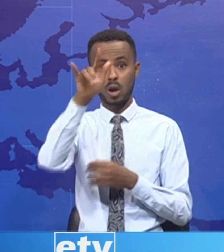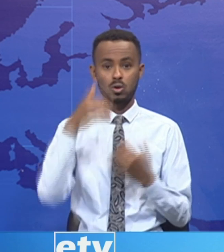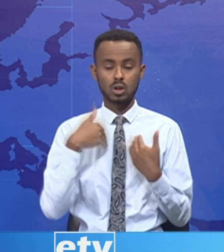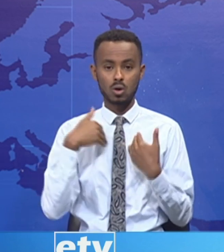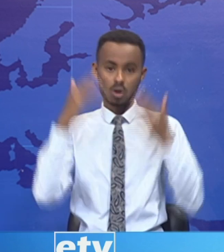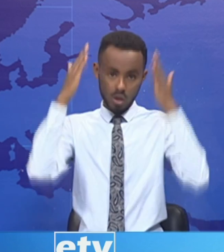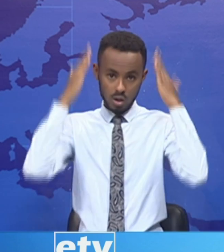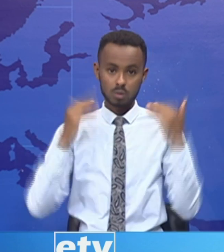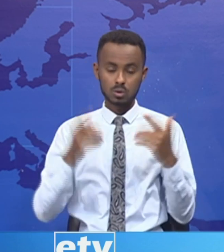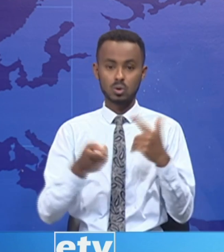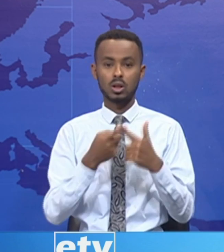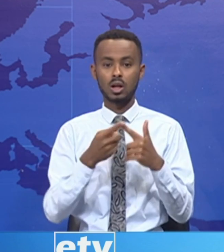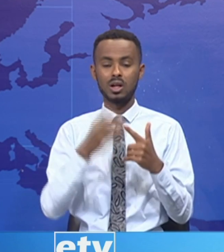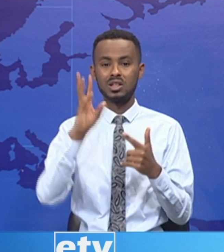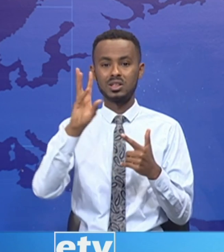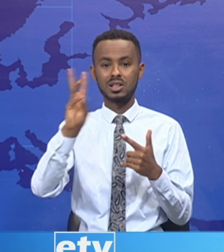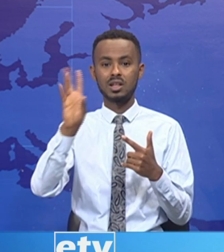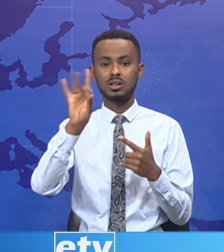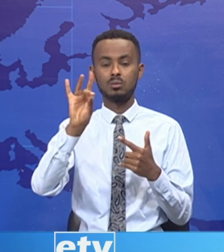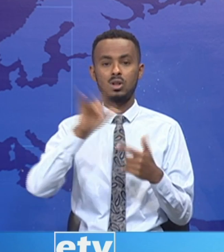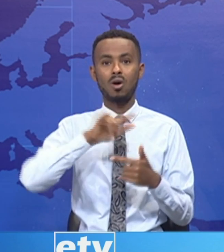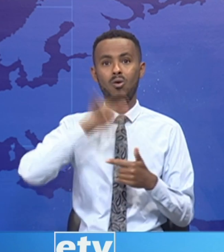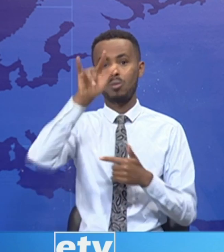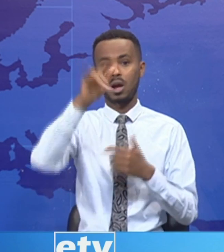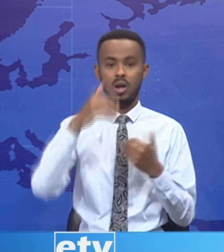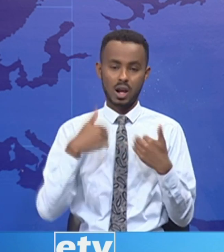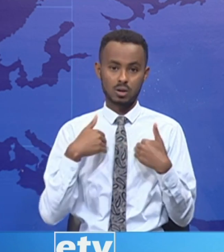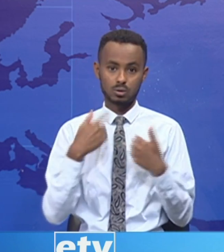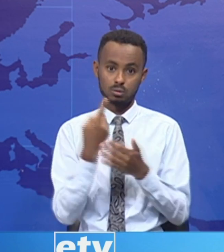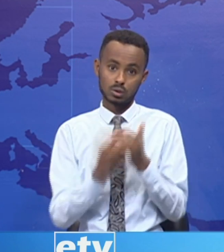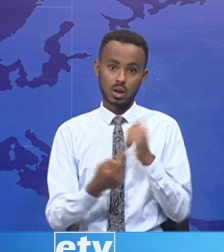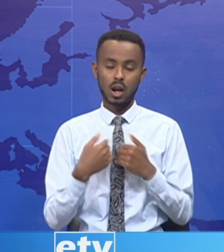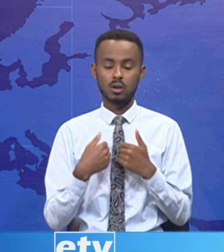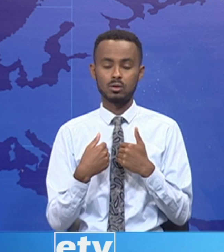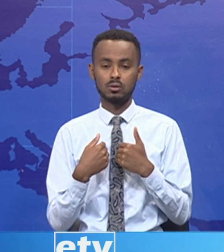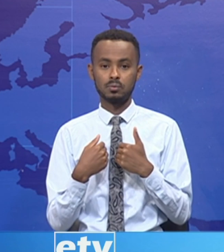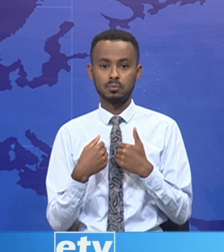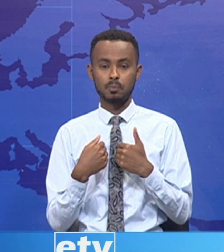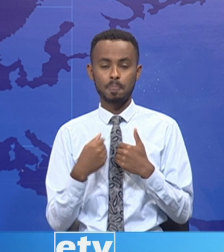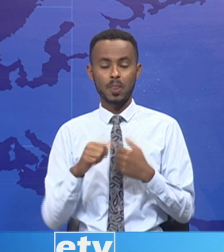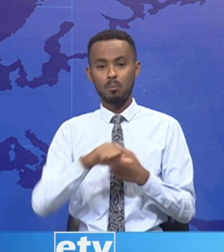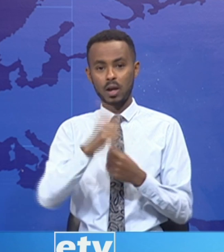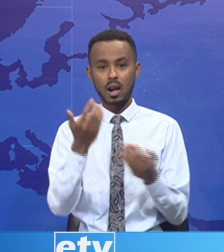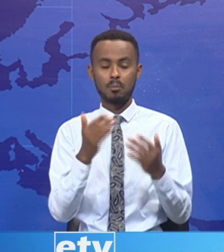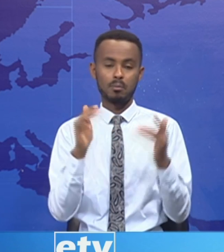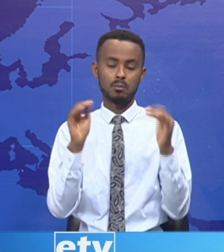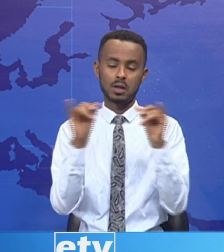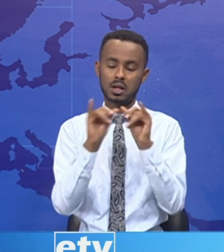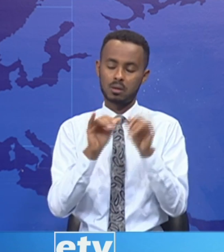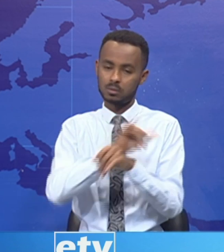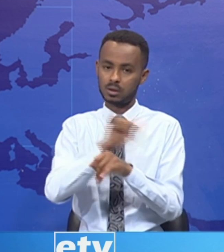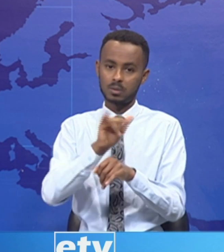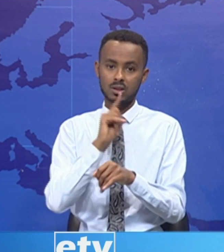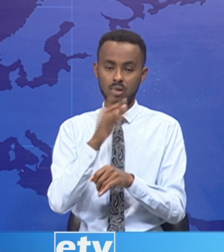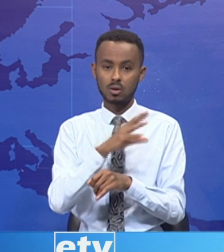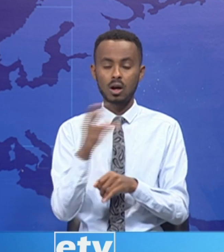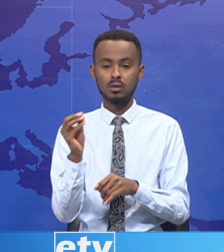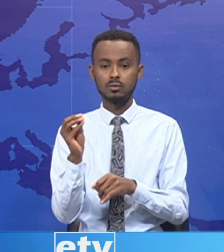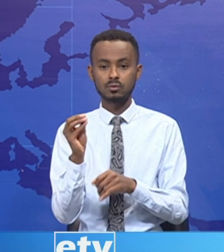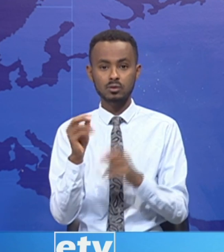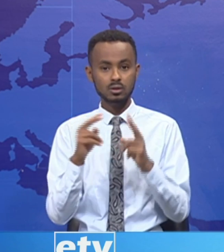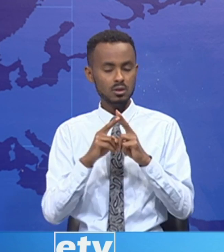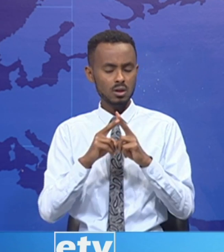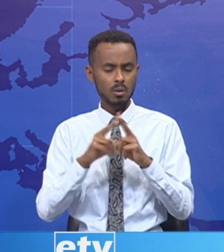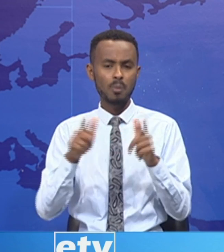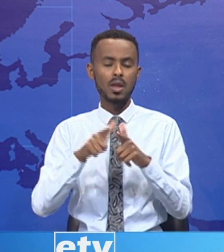ግብጽ ነው ሁለተኛ፣ 68 አውሮፕላን ብቻ ነው ያላቸው። በሌላ መለኪያ እንደዚህ ነውና በጣም